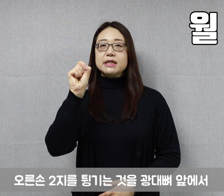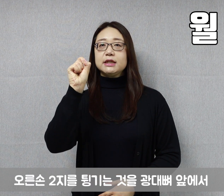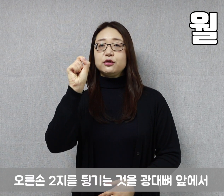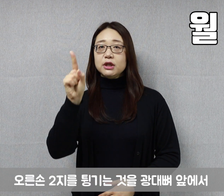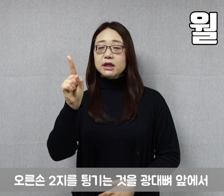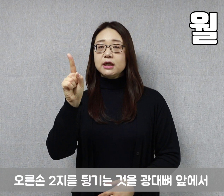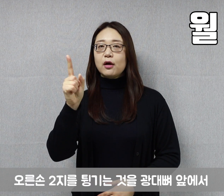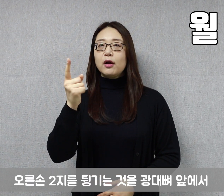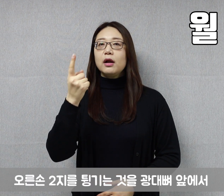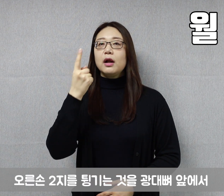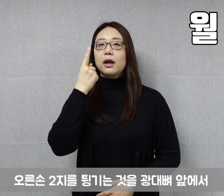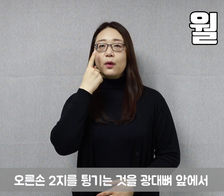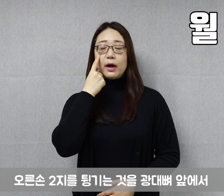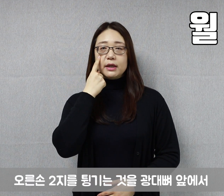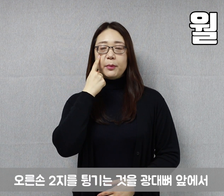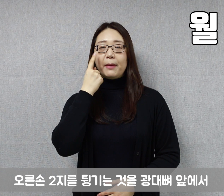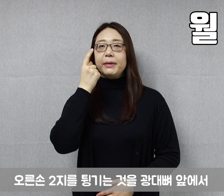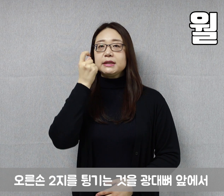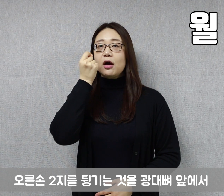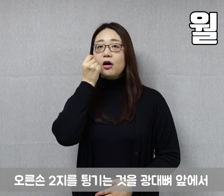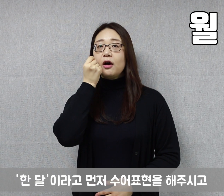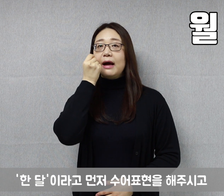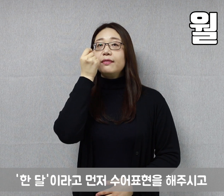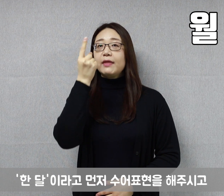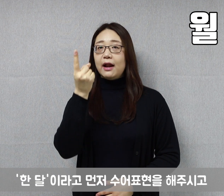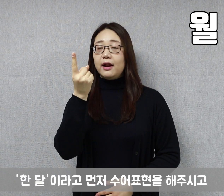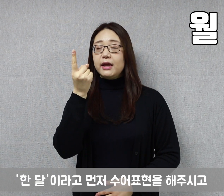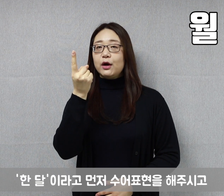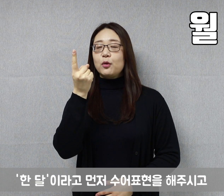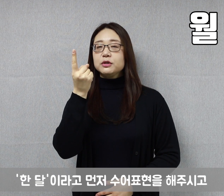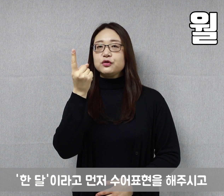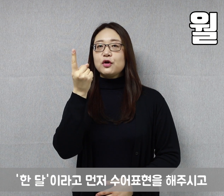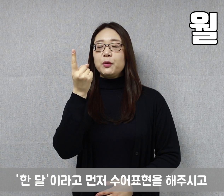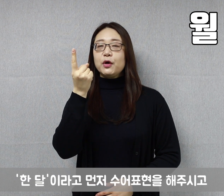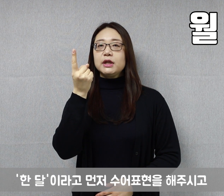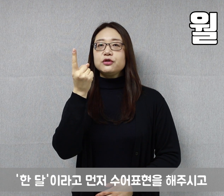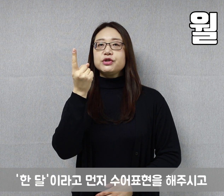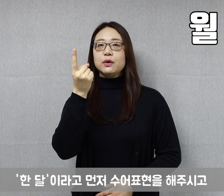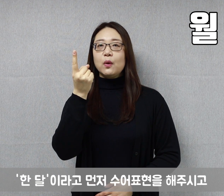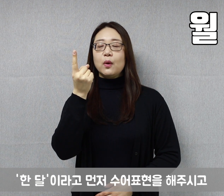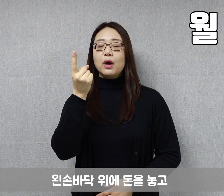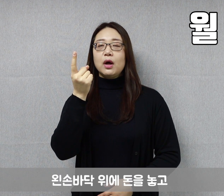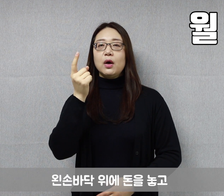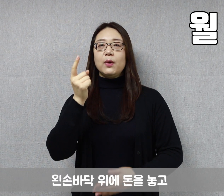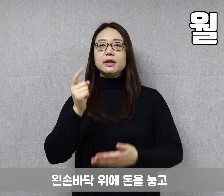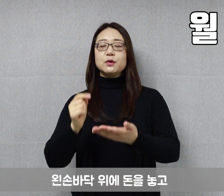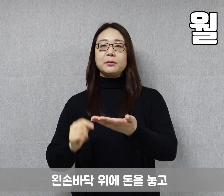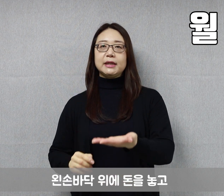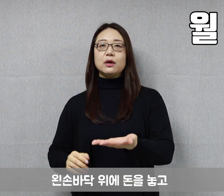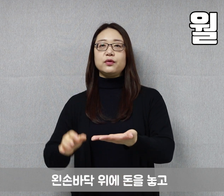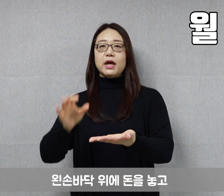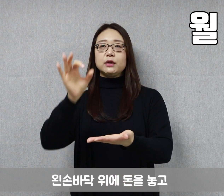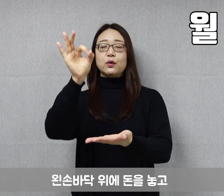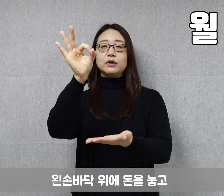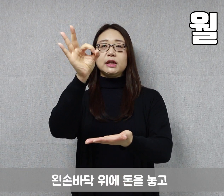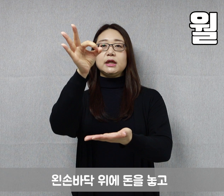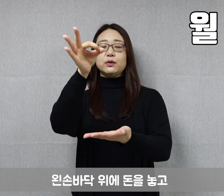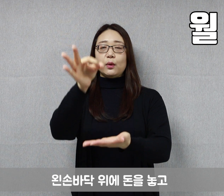이지를 튕기는 걸 광대뼈 앞에서 한 발이라고 먼저 수어 표현을 해주시고 왼손 바닥 위에 돈을